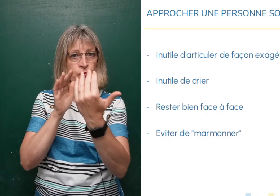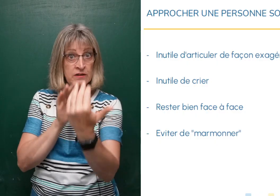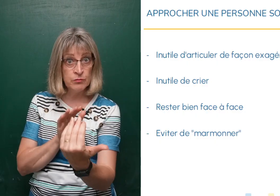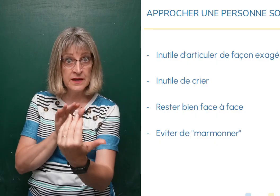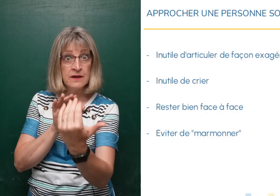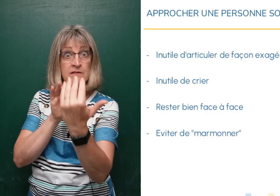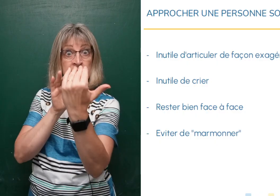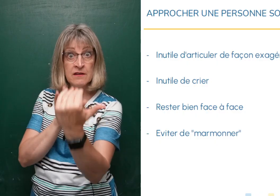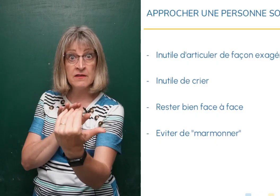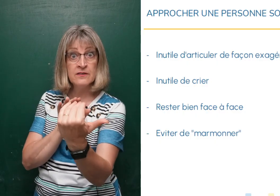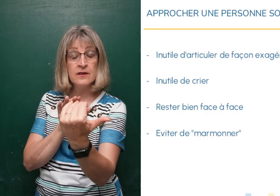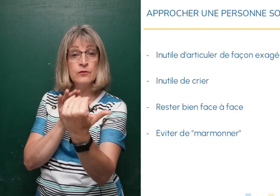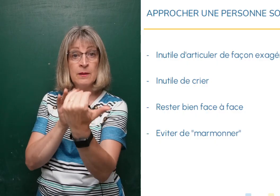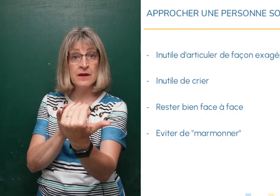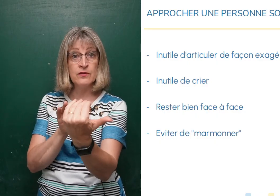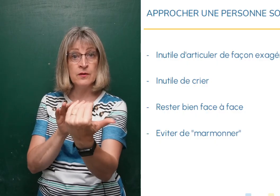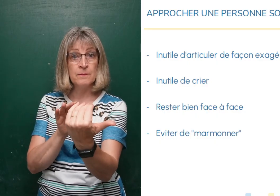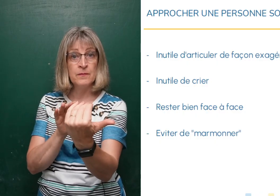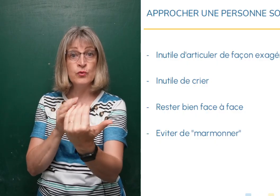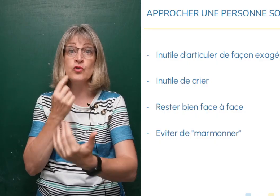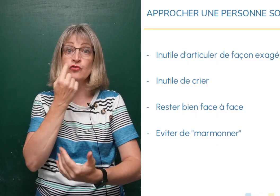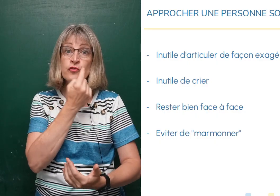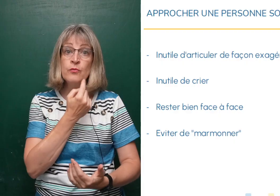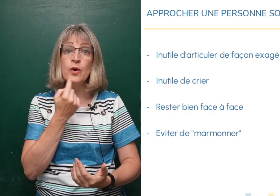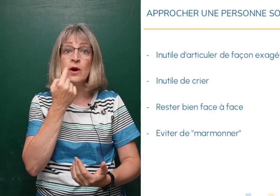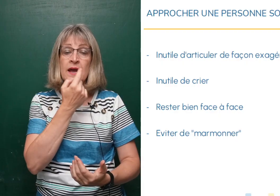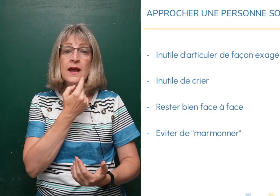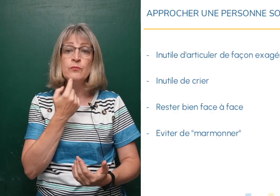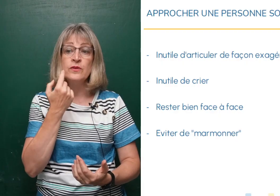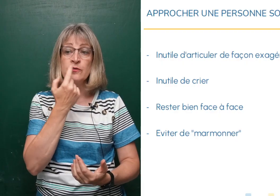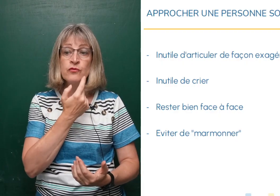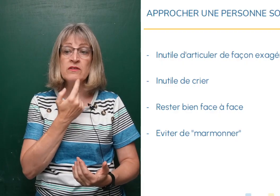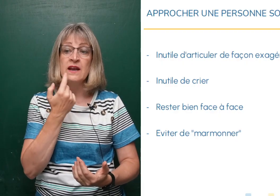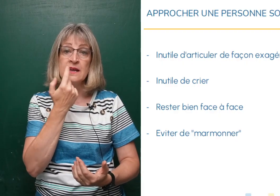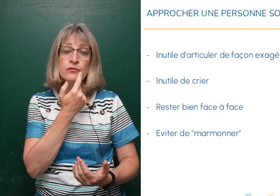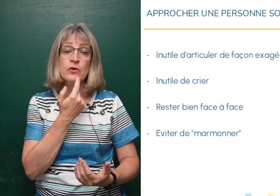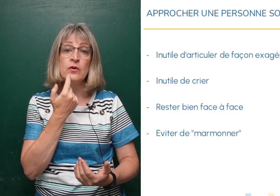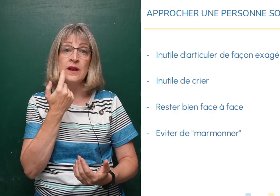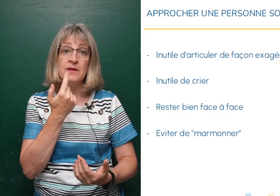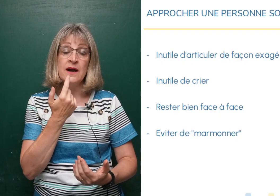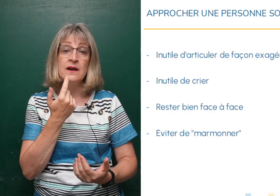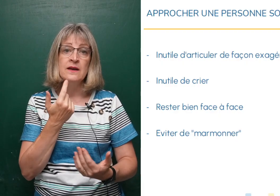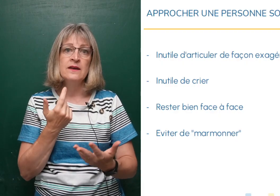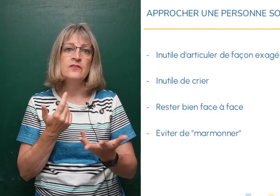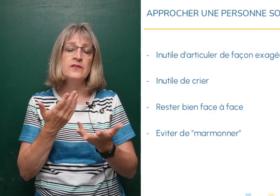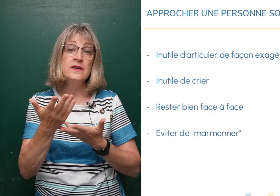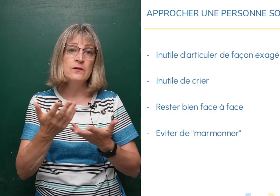tenez-vous bien face à face de la personne pour que justement elle puisse suivre la lecture labiale si